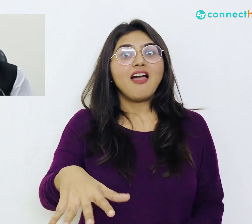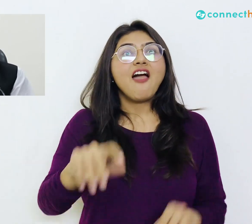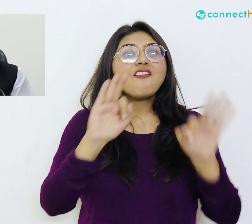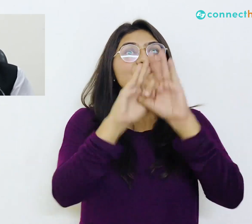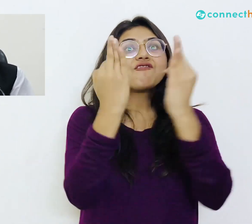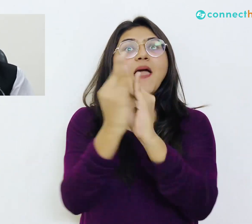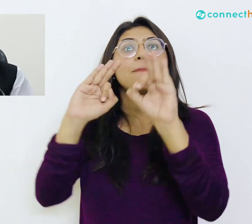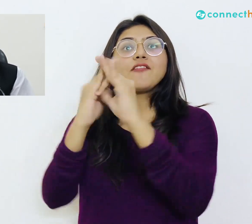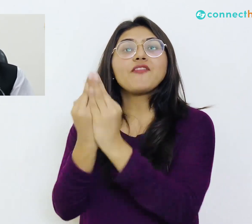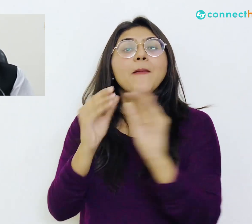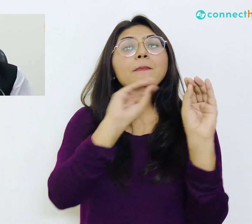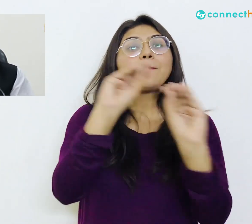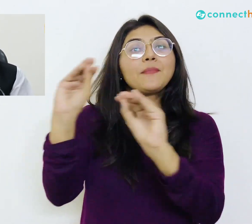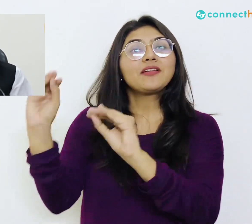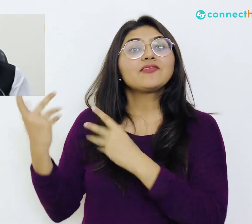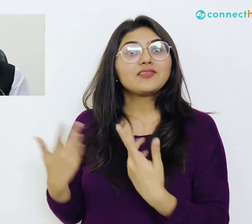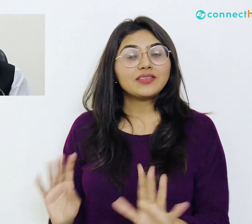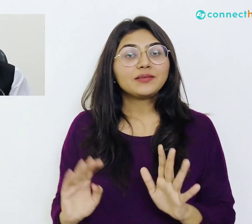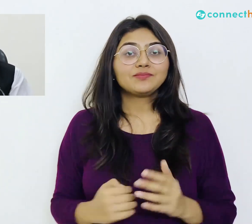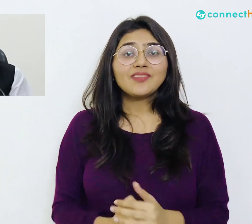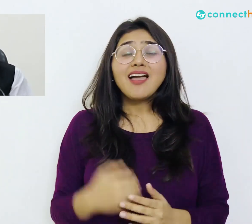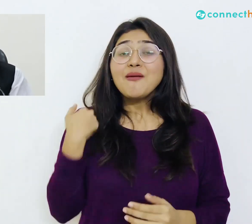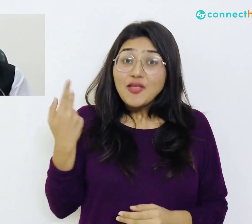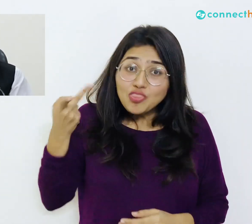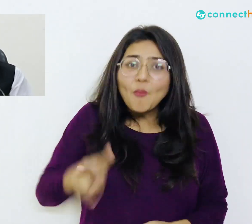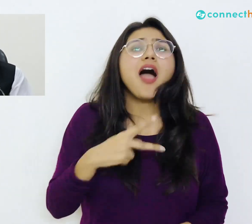68 لاکھ خاندانوں کے بیچ میں بانٹا گیا.